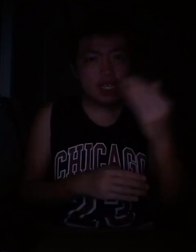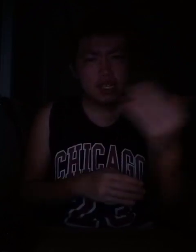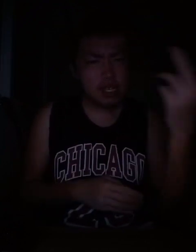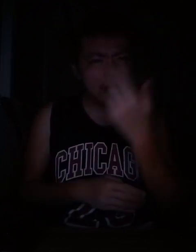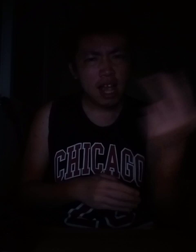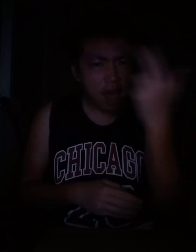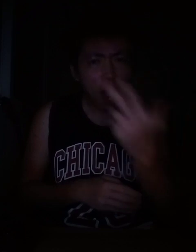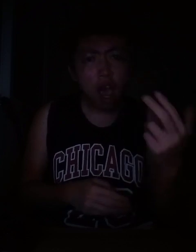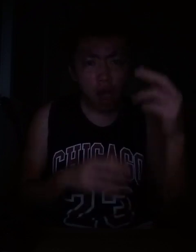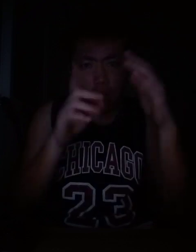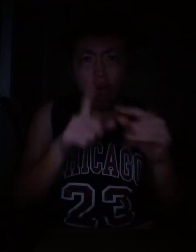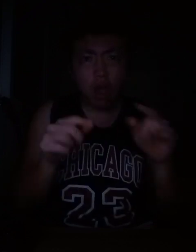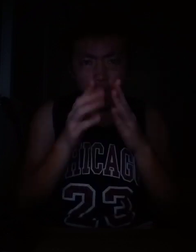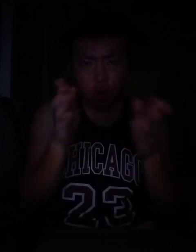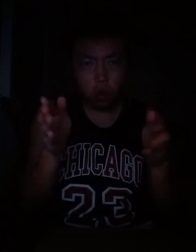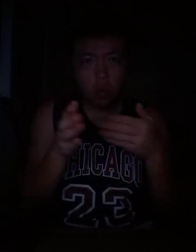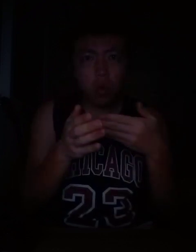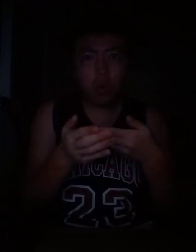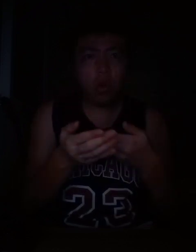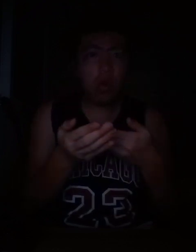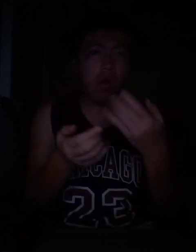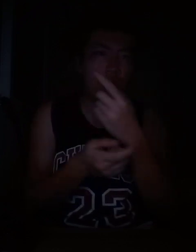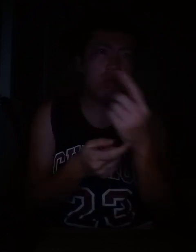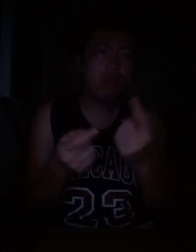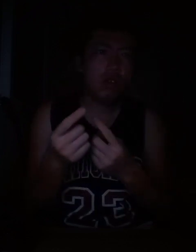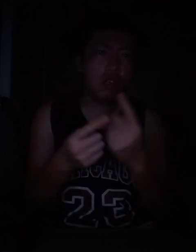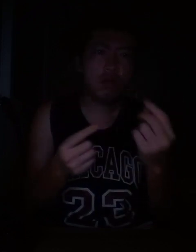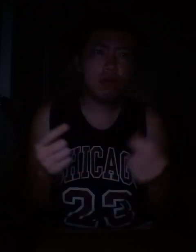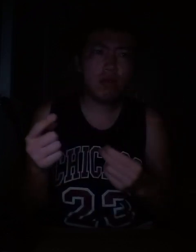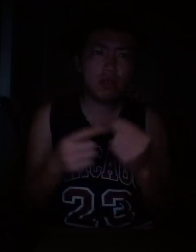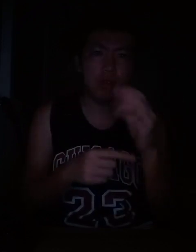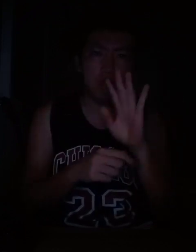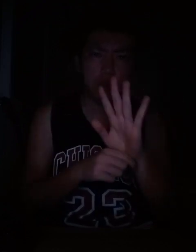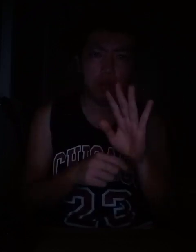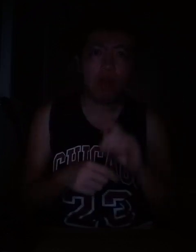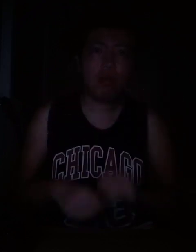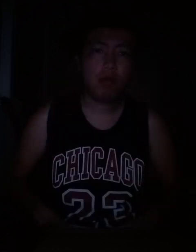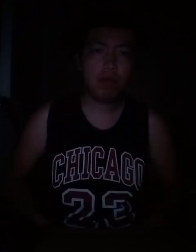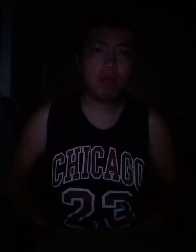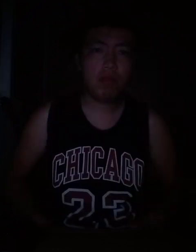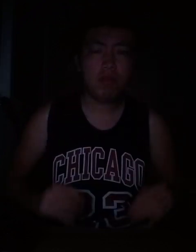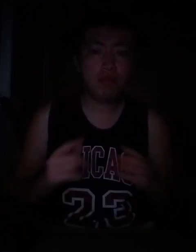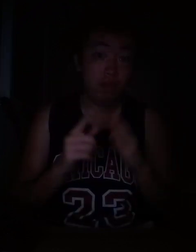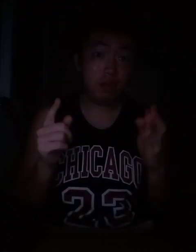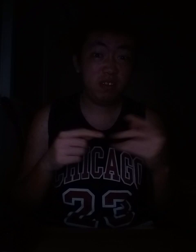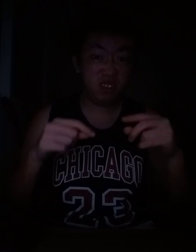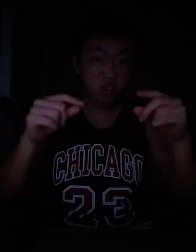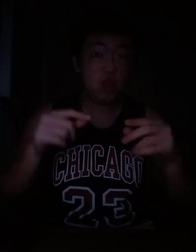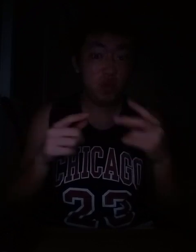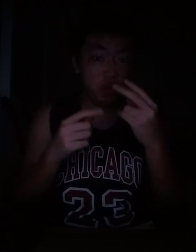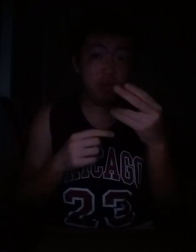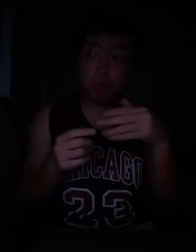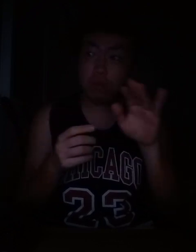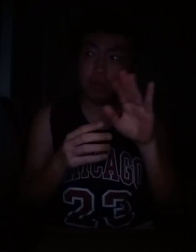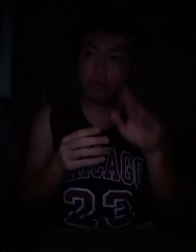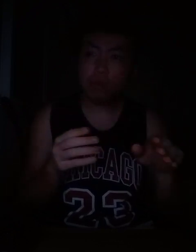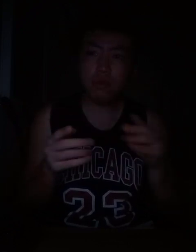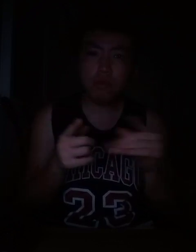꾸려 진상조사를 벌여왔는데 수사 기록 일부를 취재했습니다. 안전 로프가 필요하다는 현장 의견은